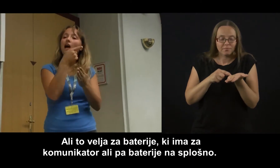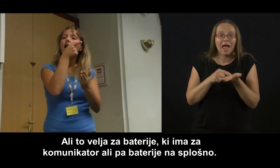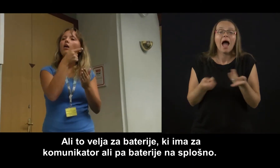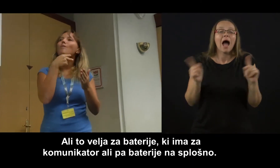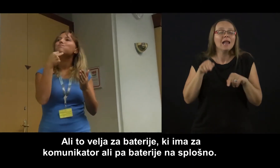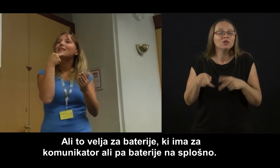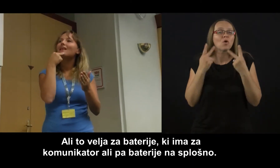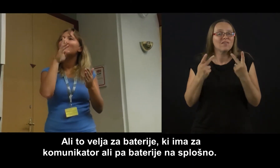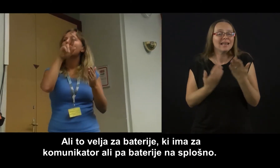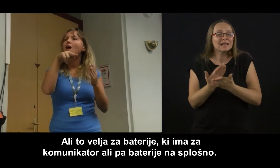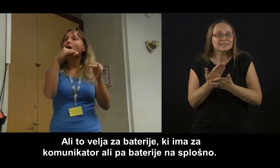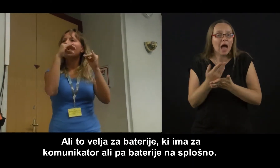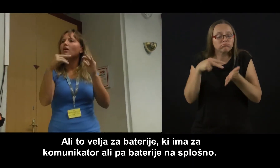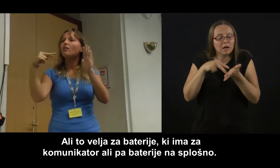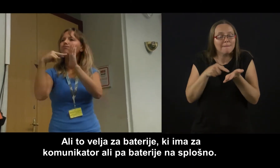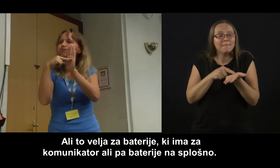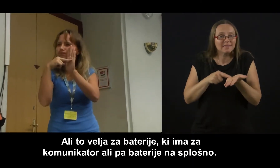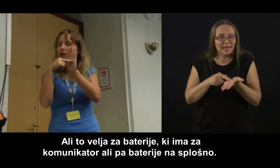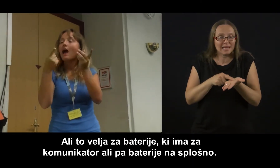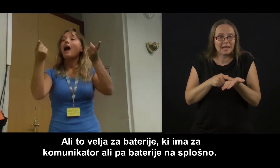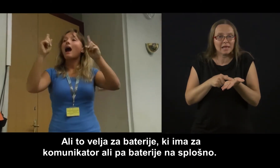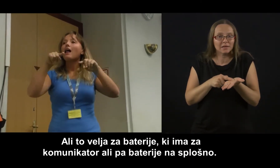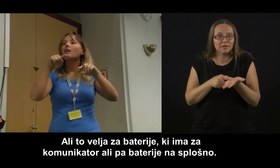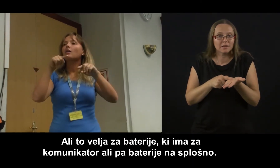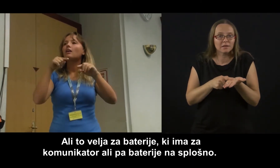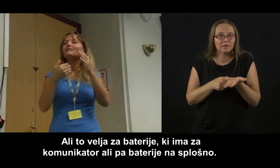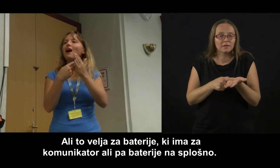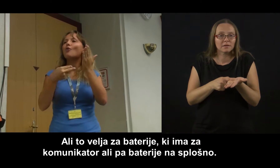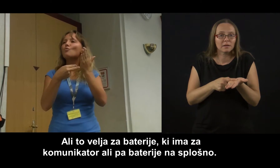ali to velja za baterije, ki ima